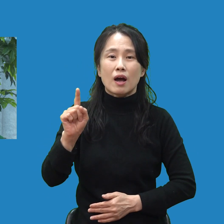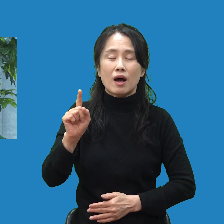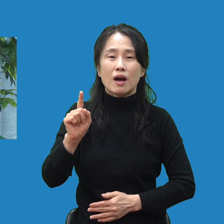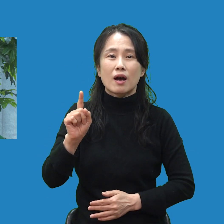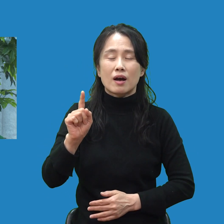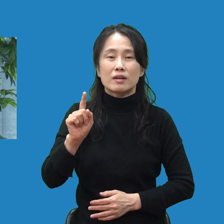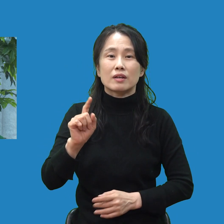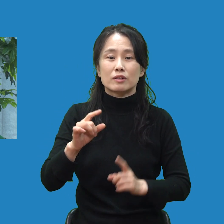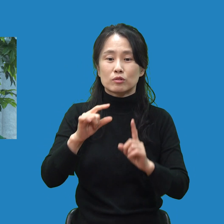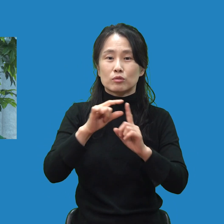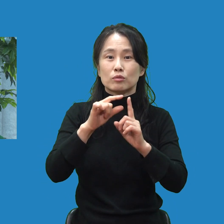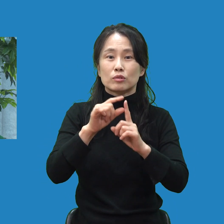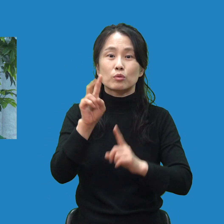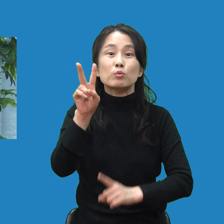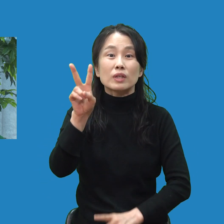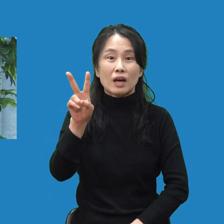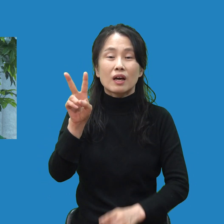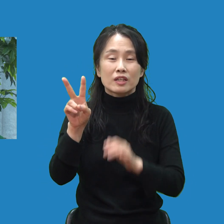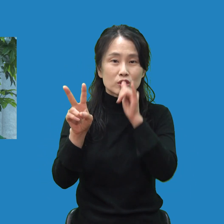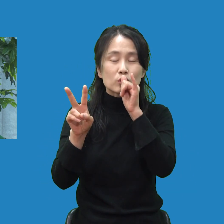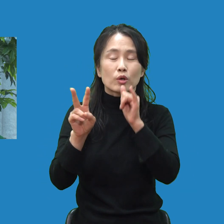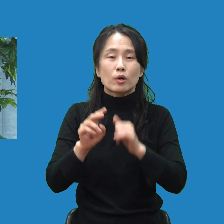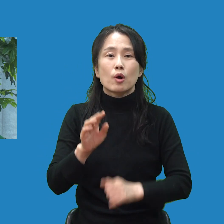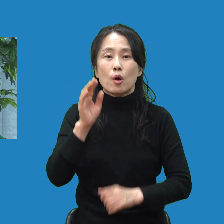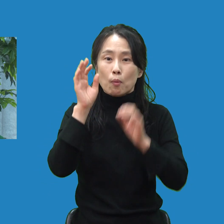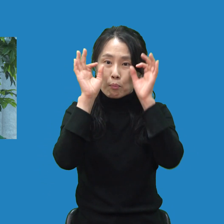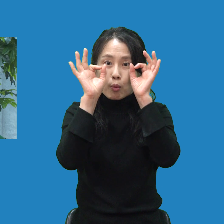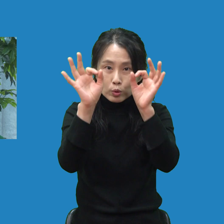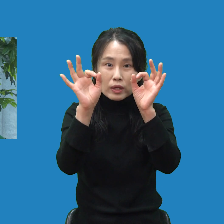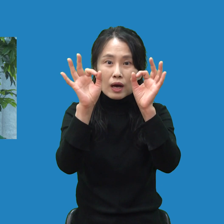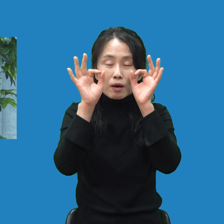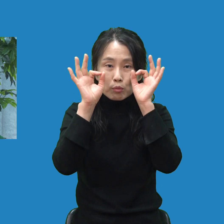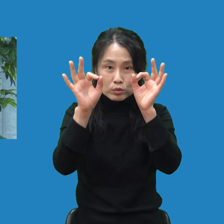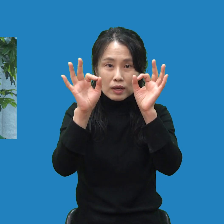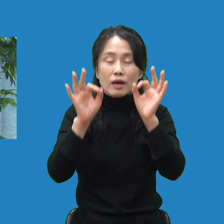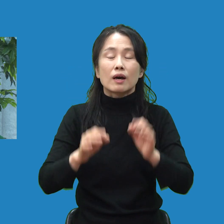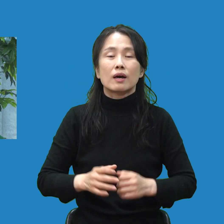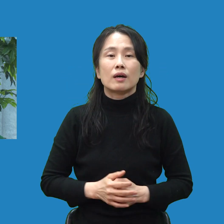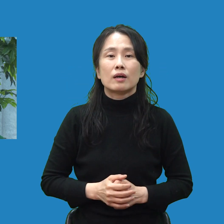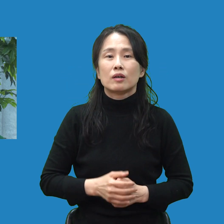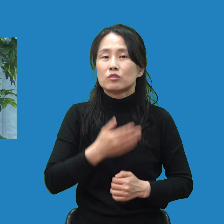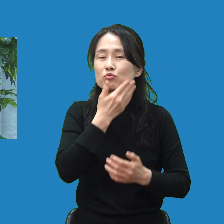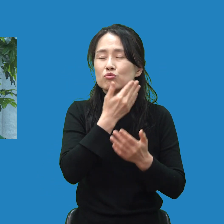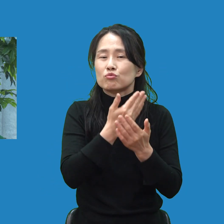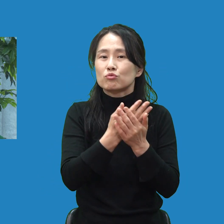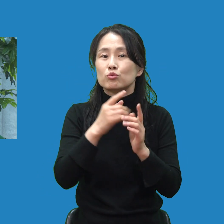보다, 이 굉장히 중요한 동사죠. 보다, 라.